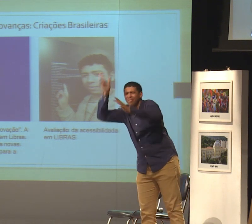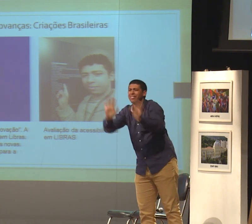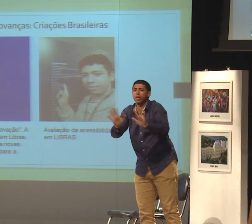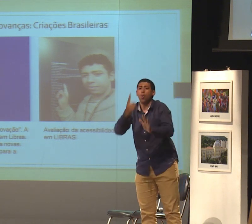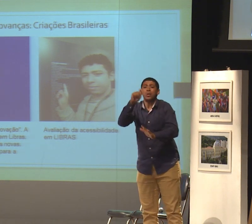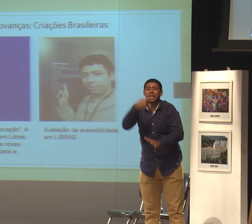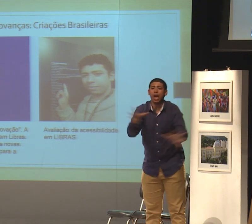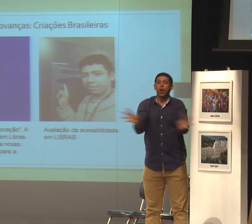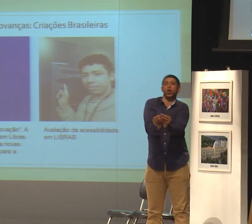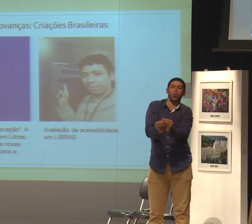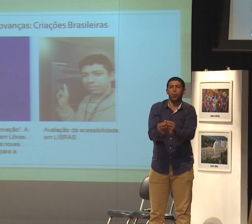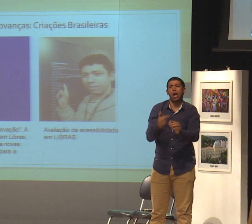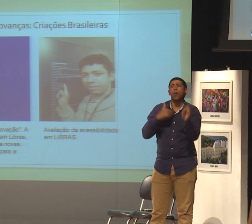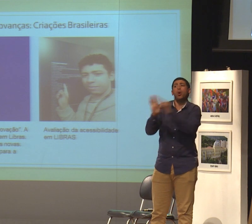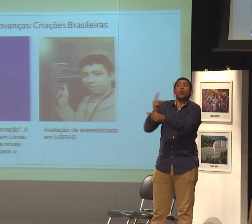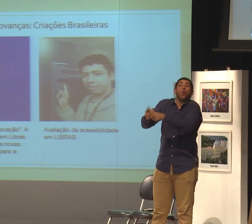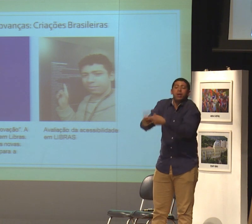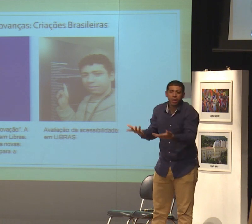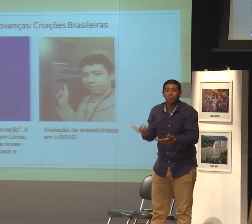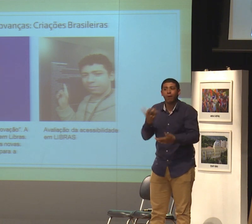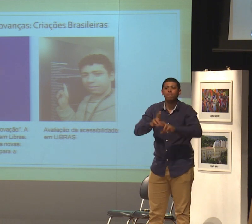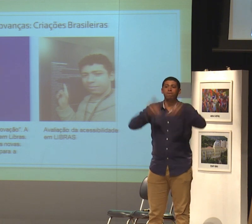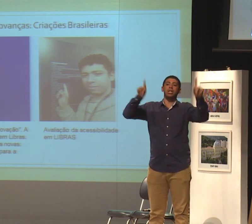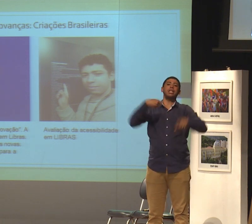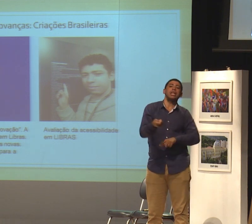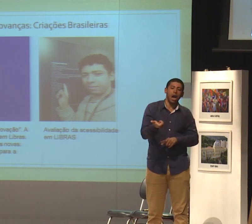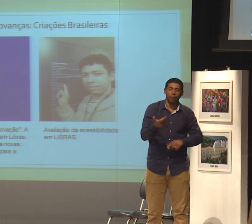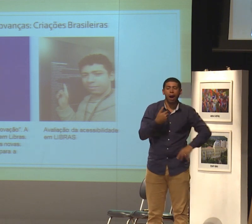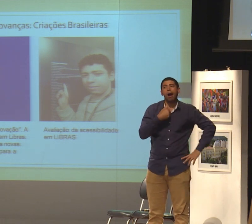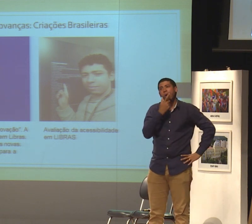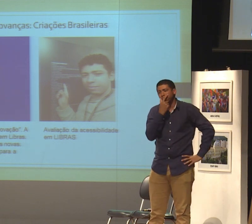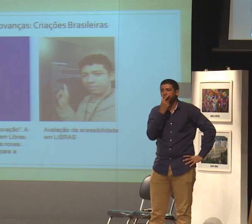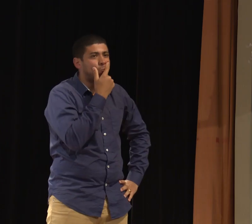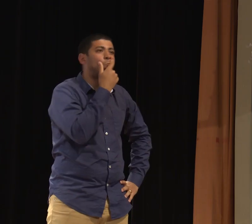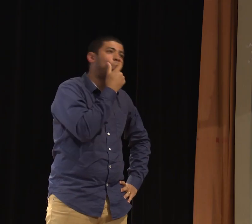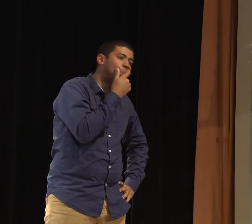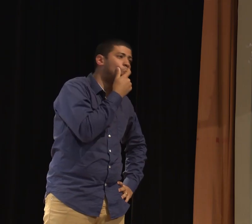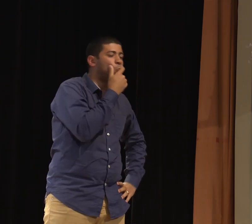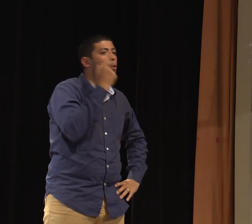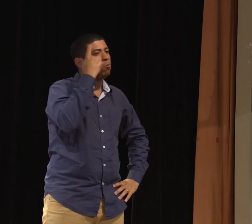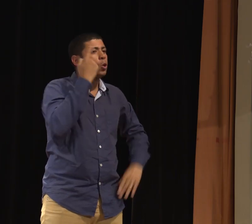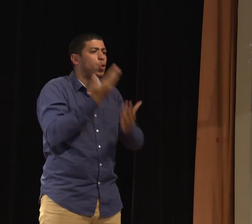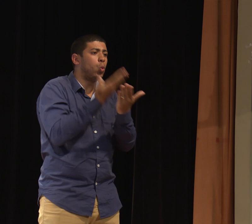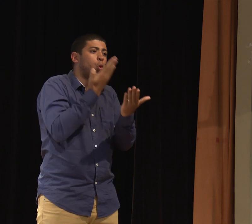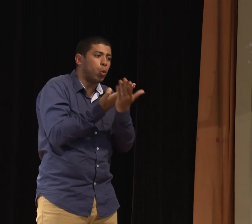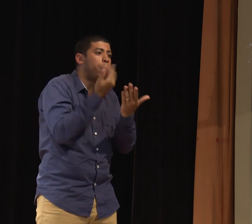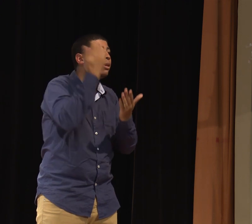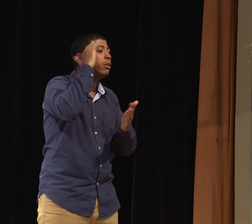O que seria inovação? Seria criar novas coisas, né? É algo diferente. Então, eu pensei, eu precisaria de um sinal